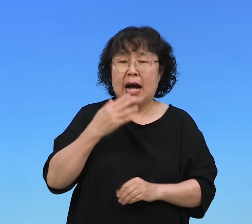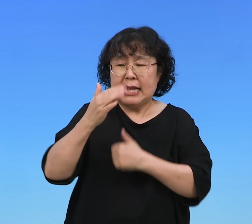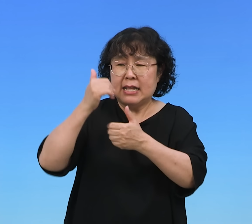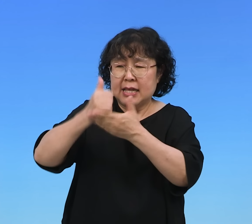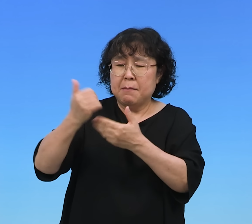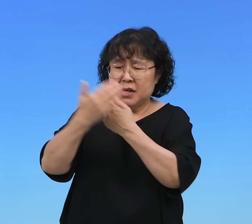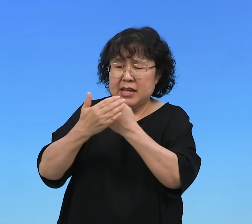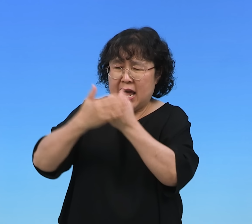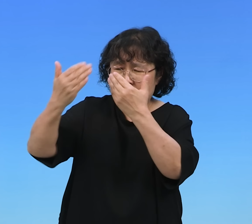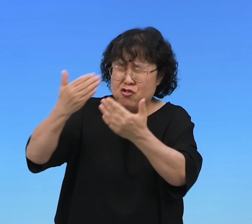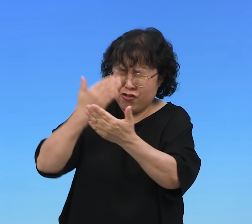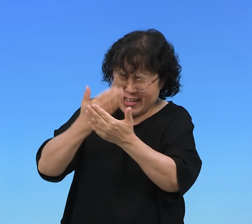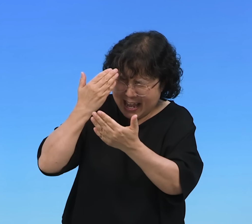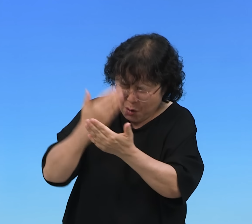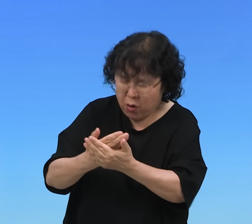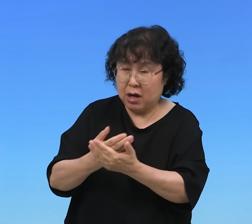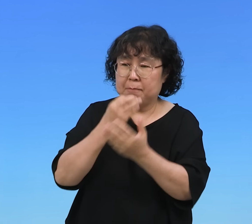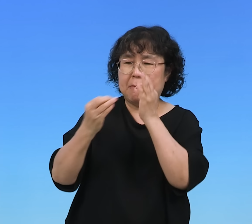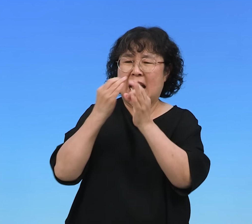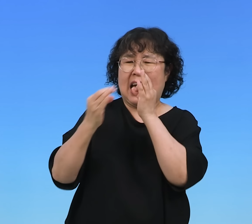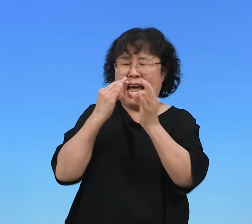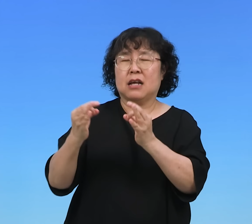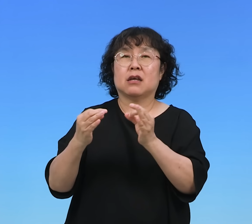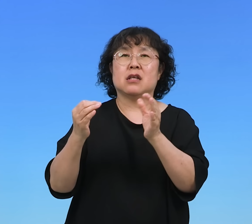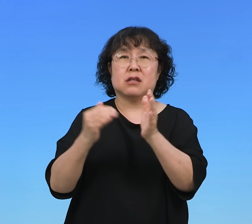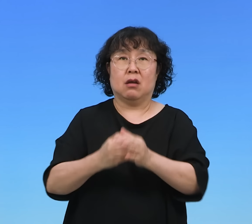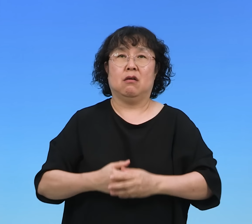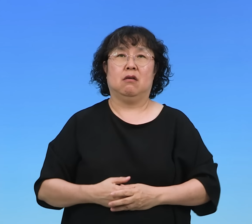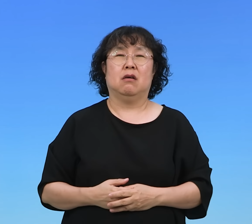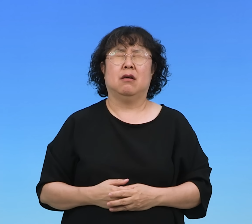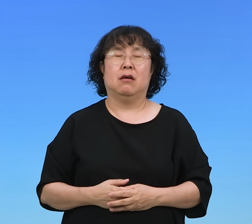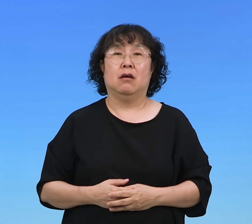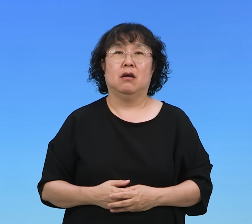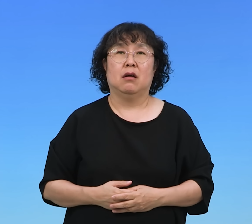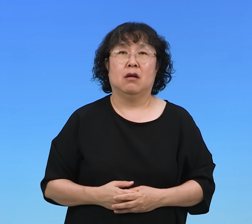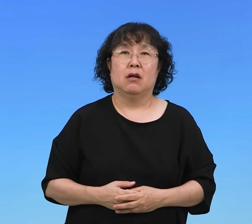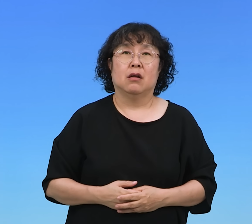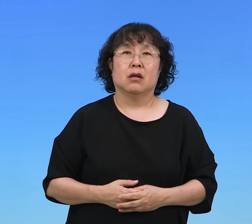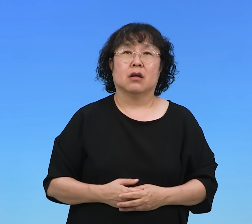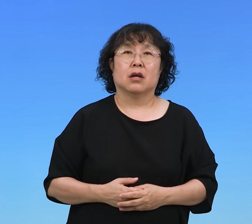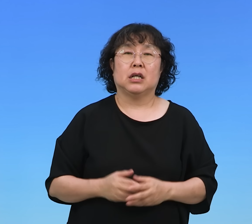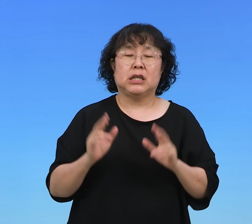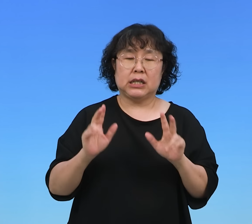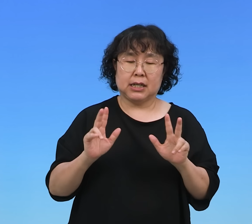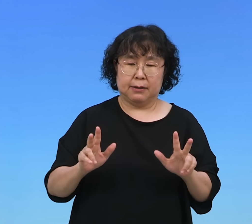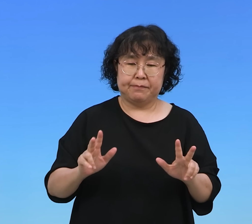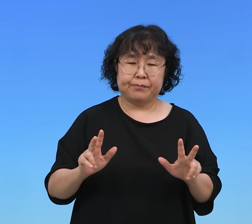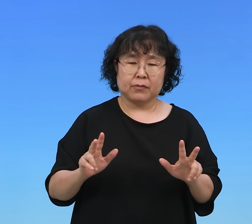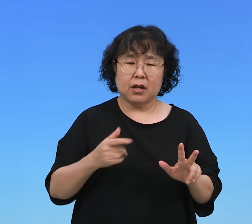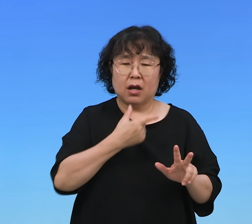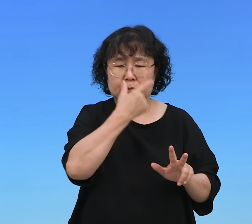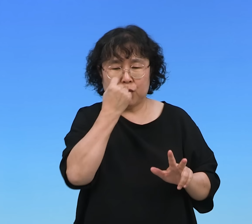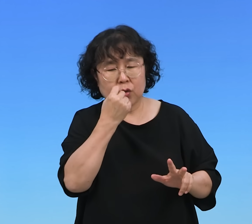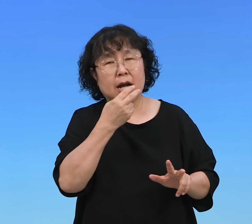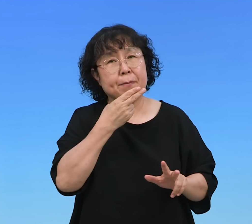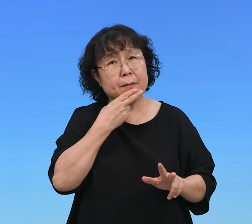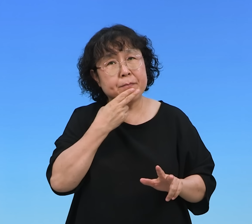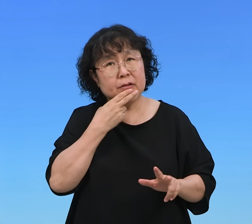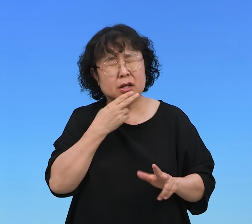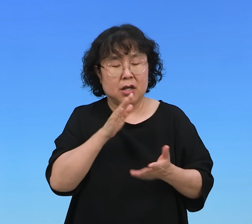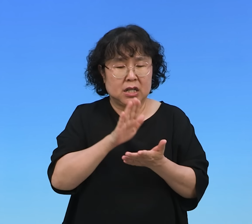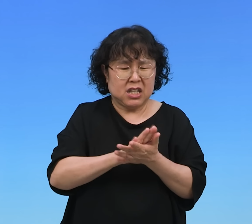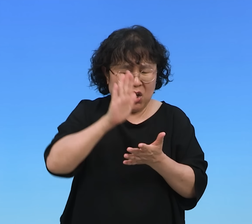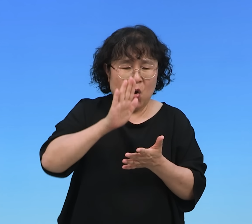됩니다 개척 초기에 그 열정이 잘 안 보이는 오늘날 분당 우리 교회가